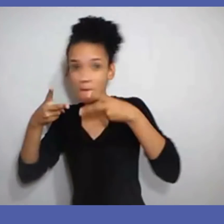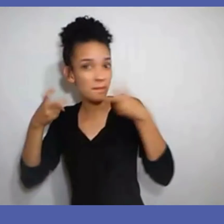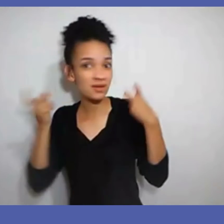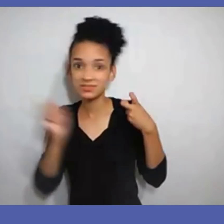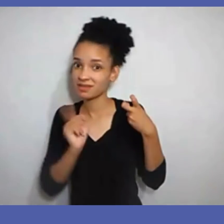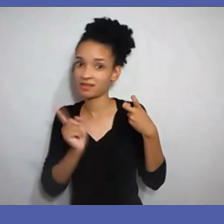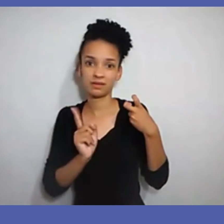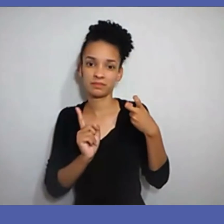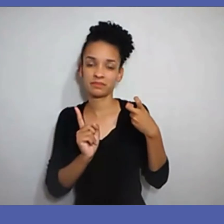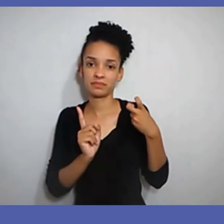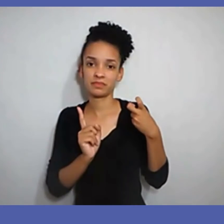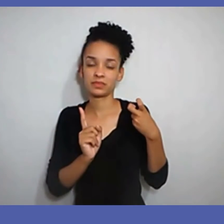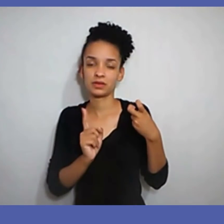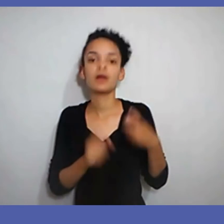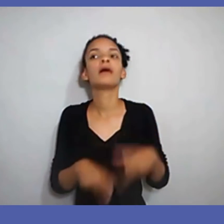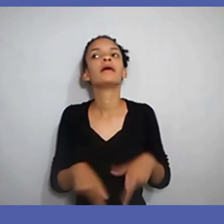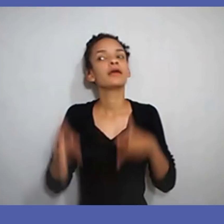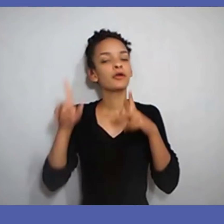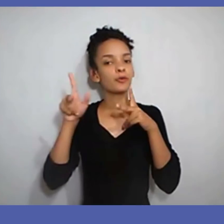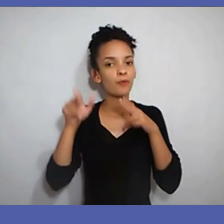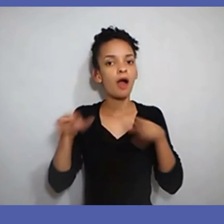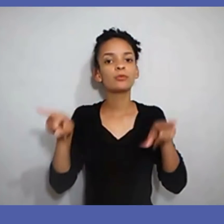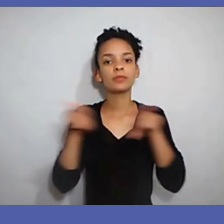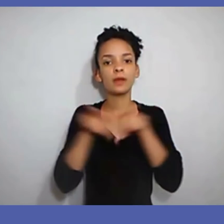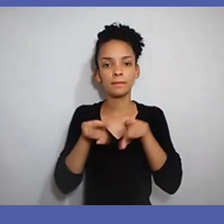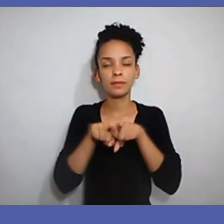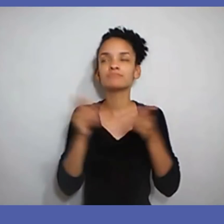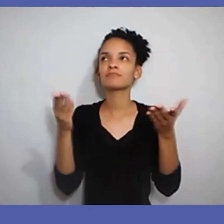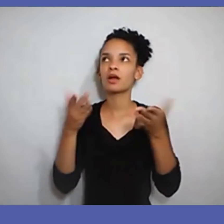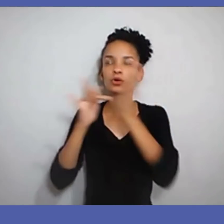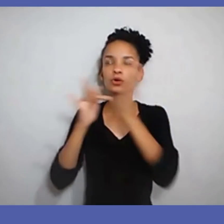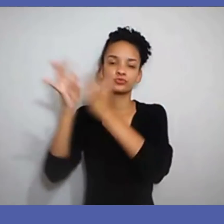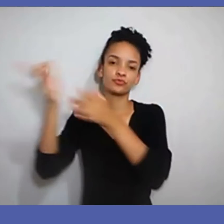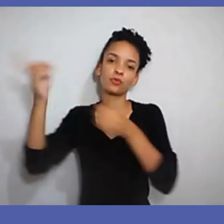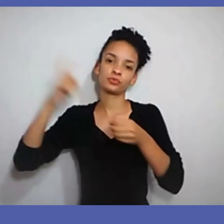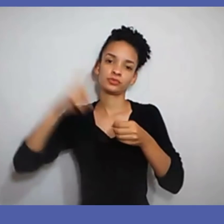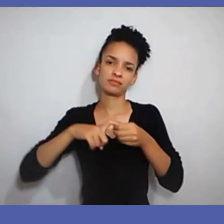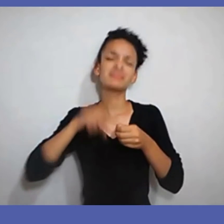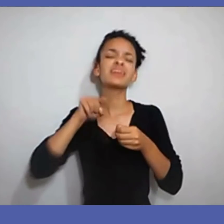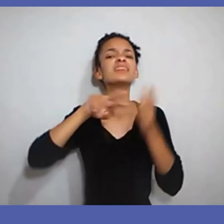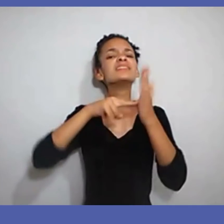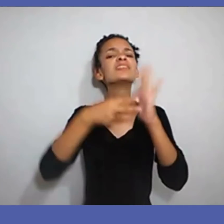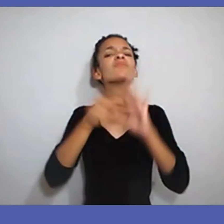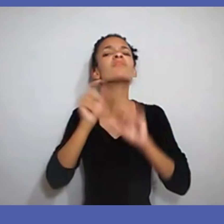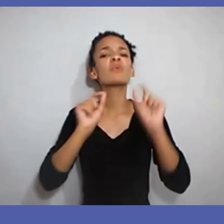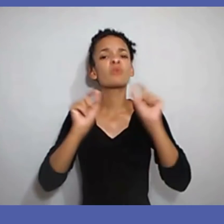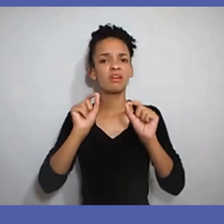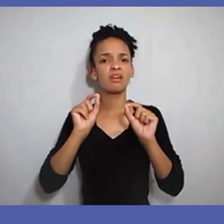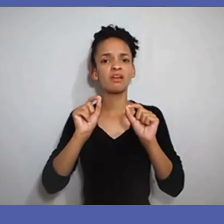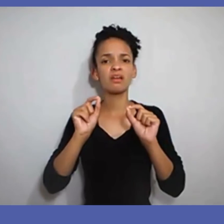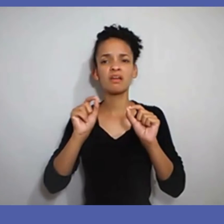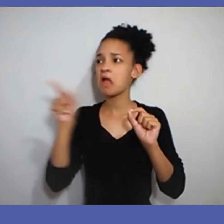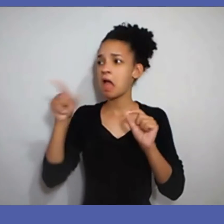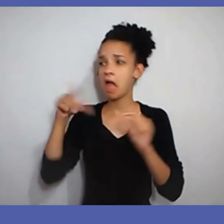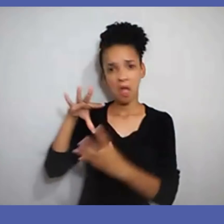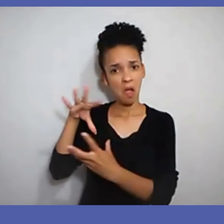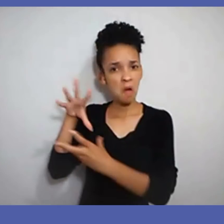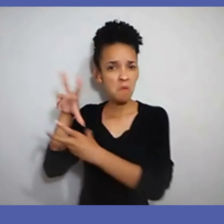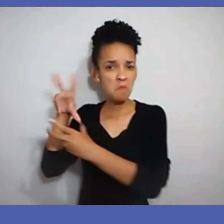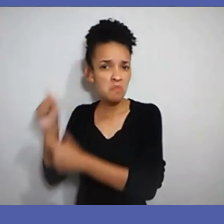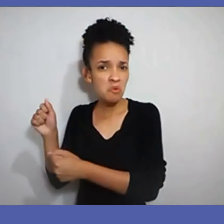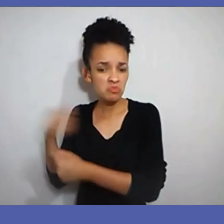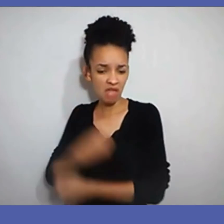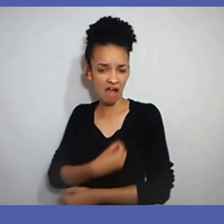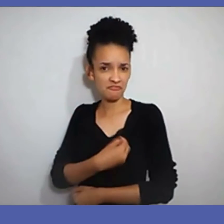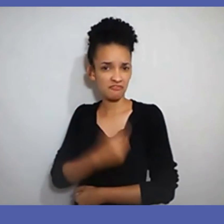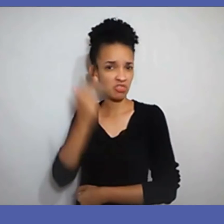quê? Você pelo viver por esse mundo, pela vida normal desse mundo, você não vai perceber a